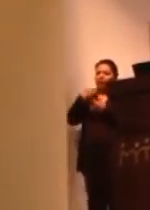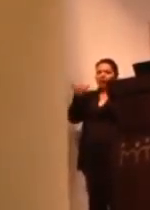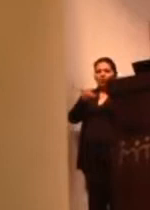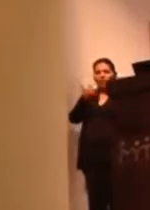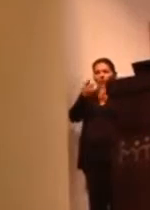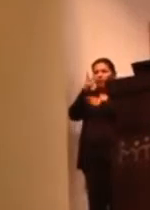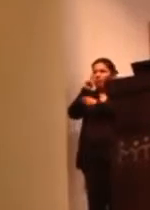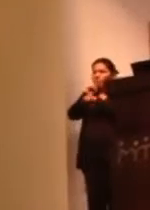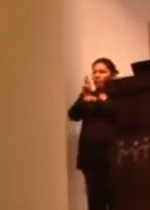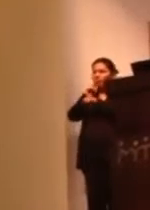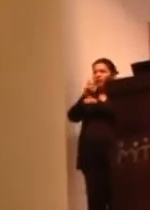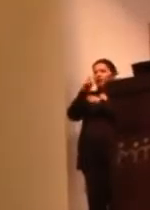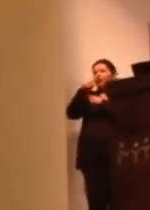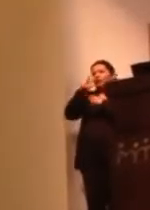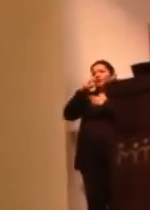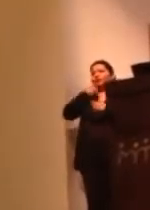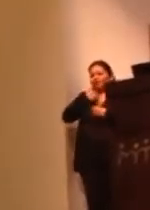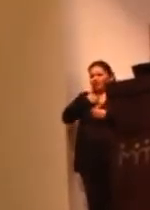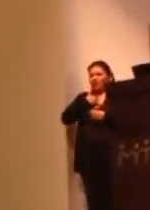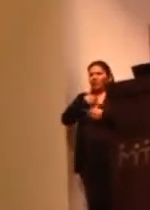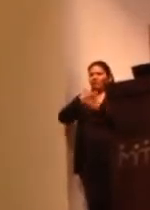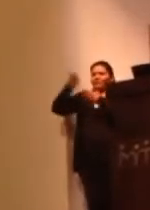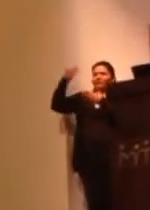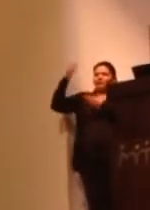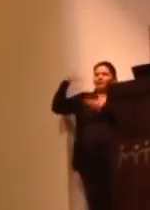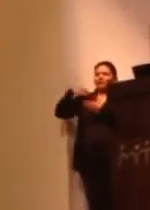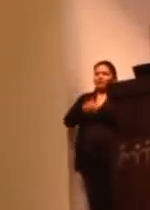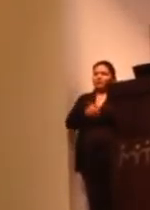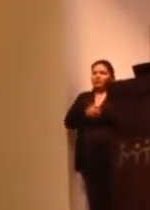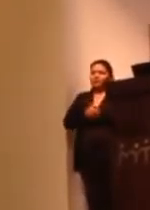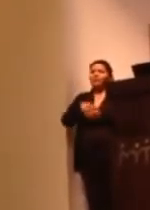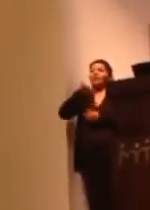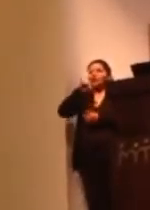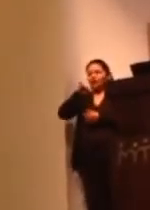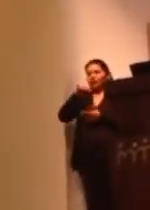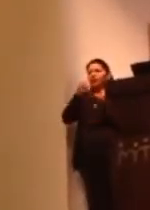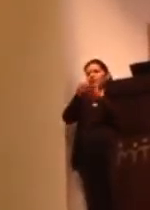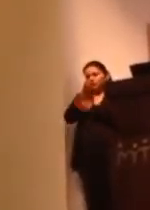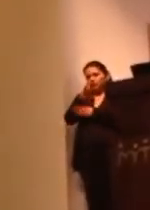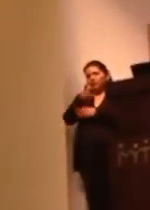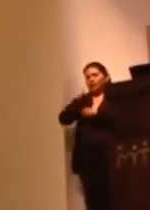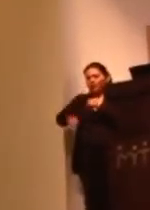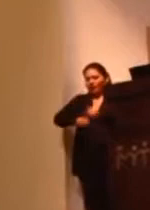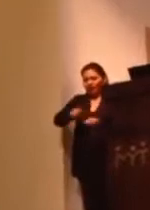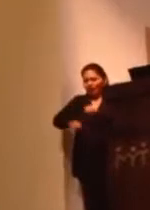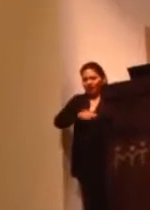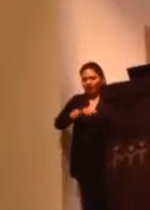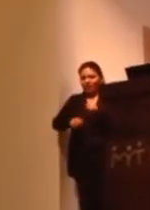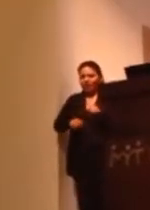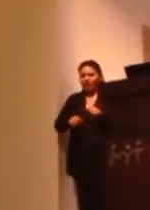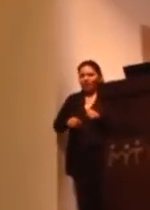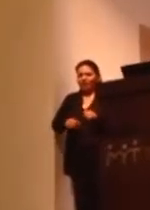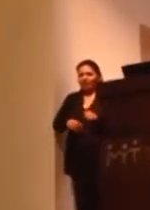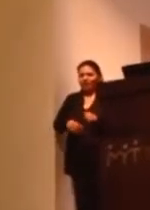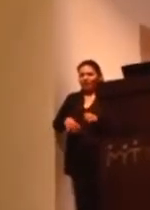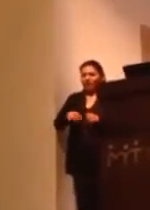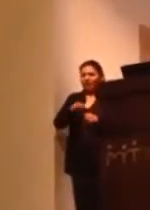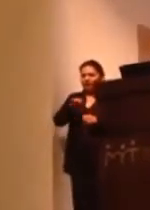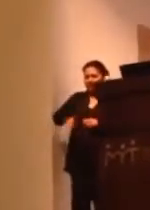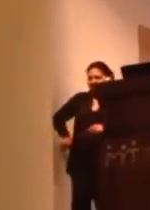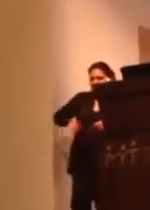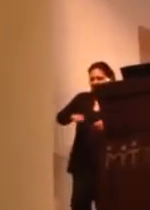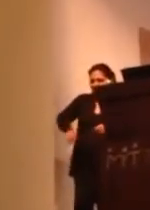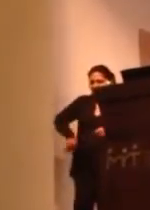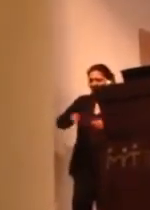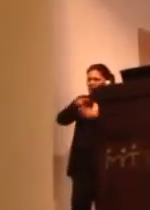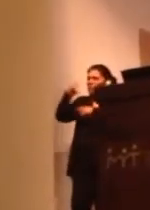Nosotros, bueno, yo que soy de la época de las cavernas, sí salía, andaba en la bici, andaba en la patineta, corría,